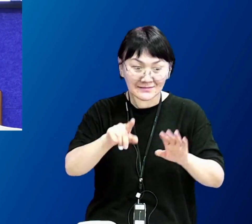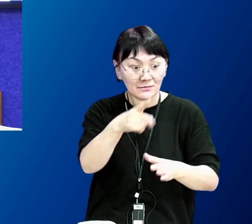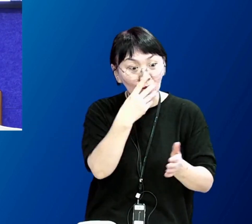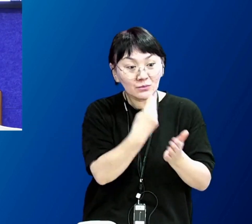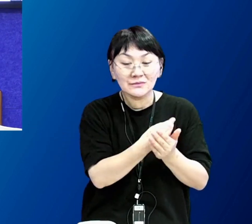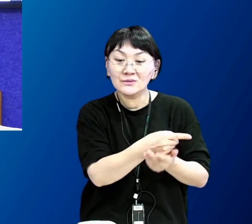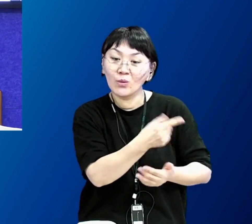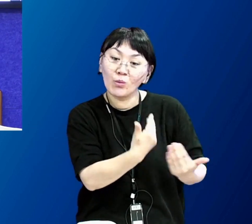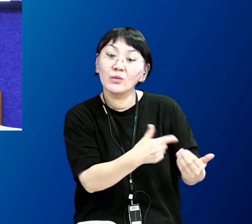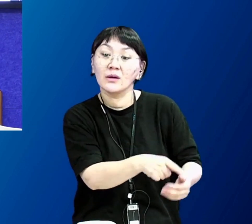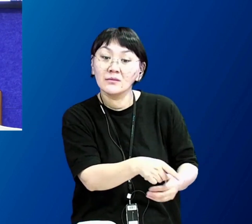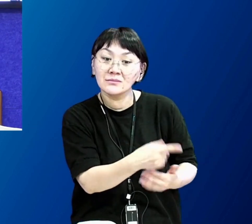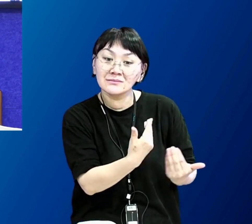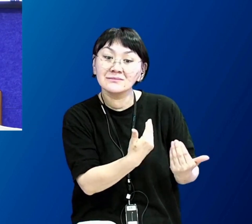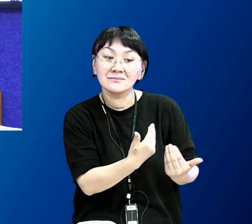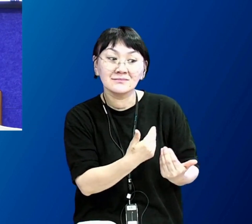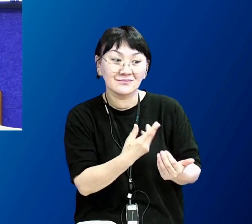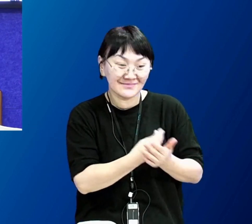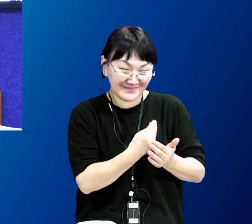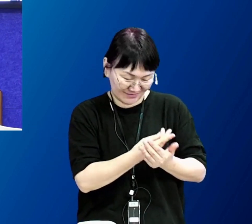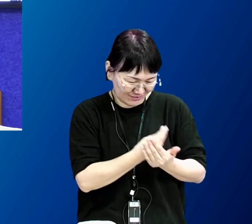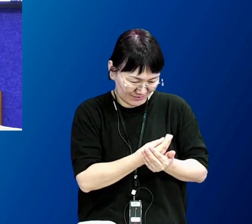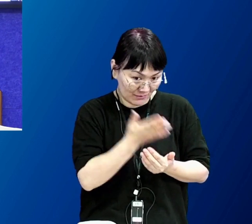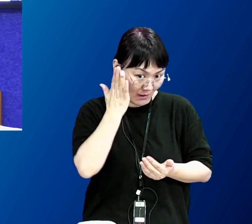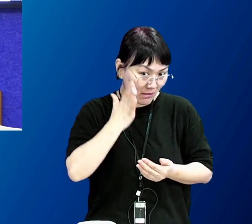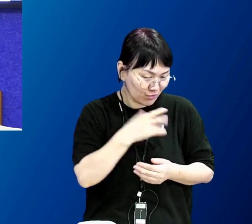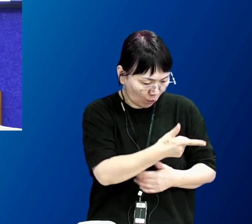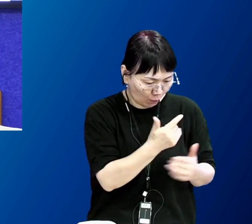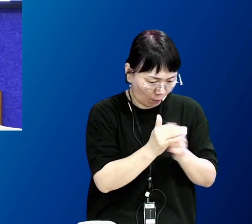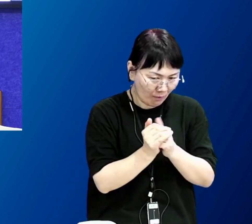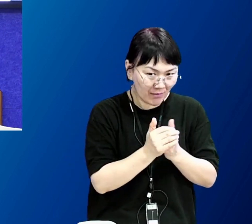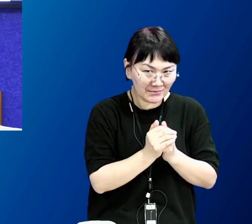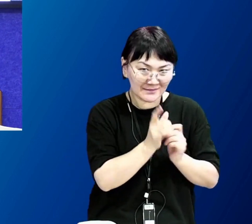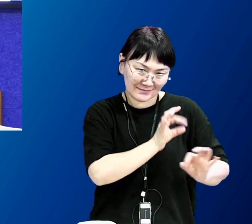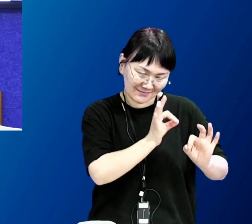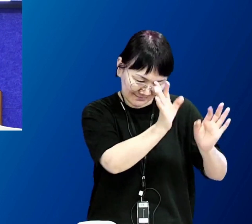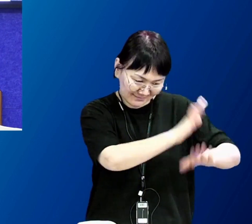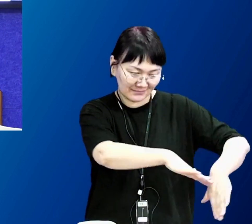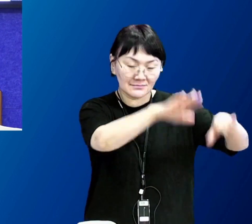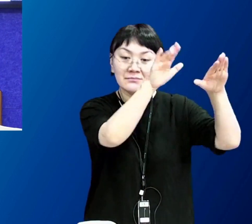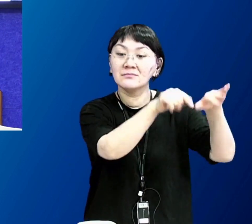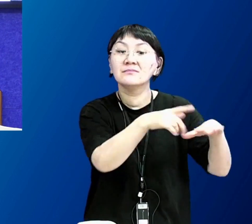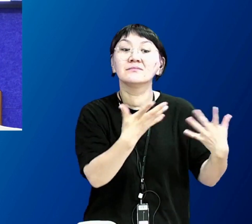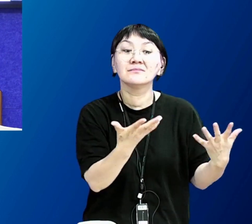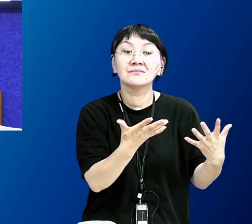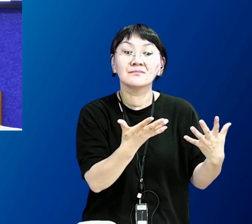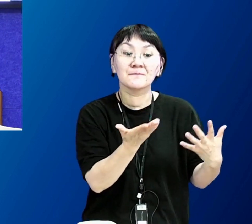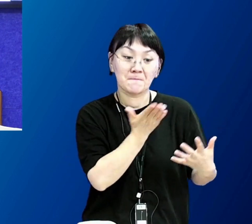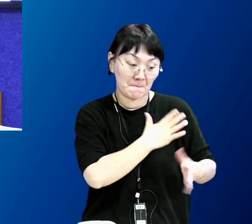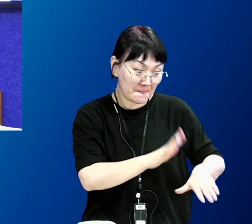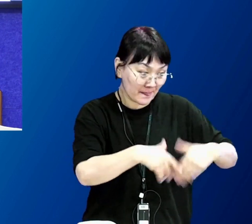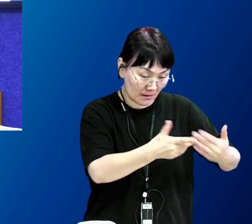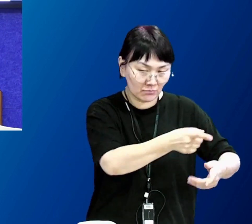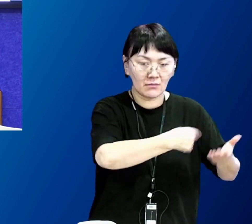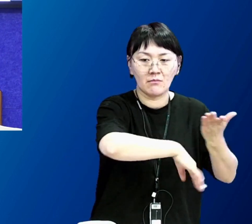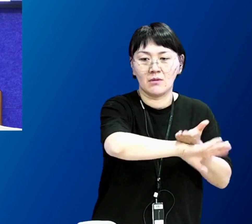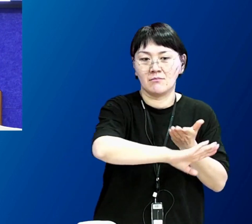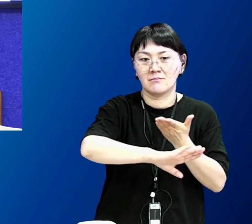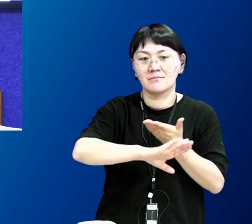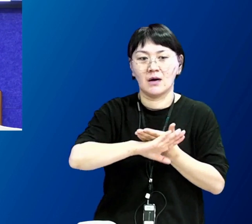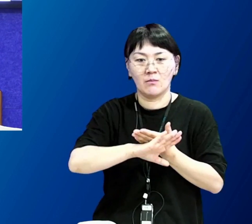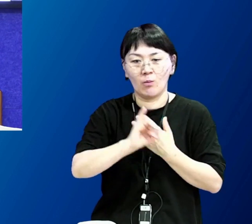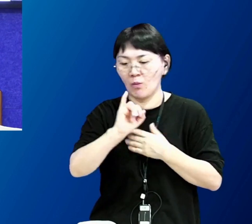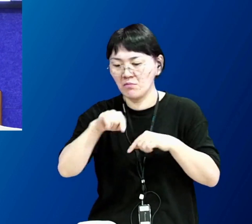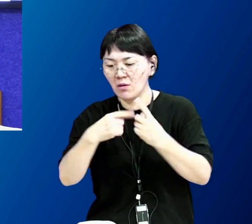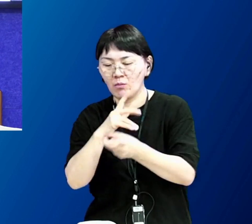ямар хүүхдүүд бол? Аав ээжийн хайрыг сайн авсан хүүхэд яах вэ? Тэр хайрын тэр хүүхдийг хамгаалдаг. Тэгдэг